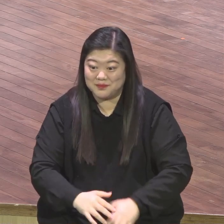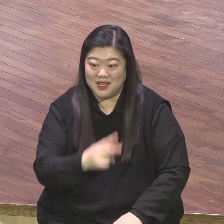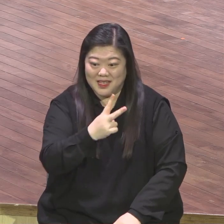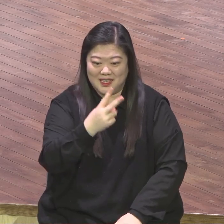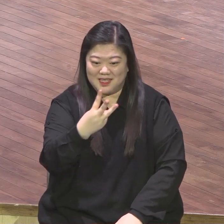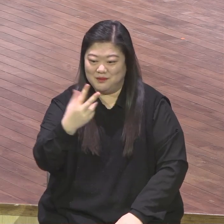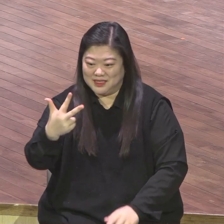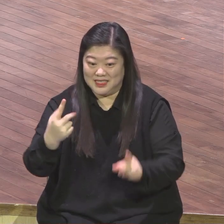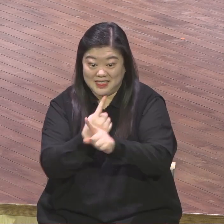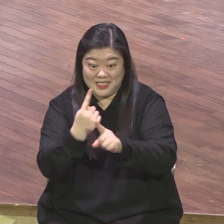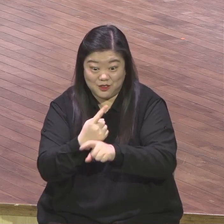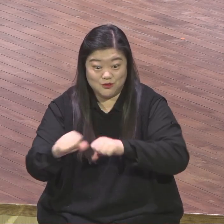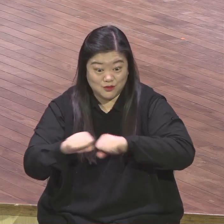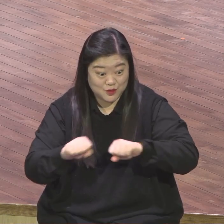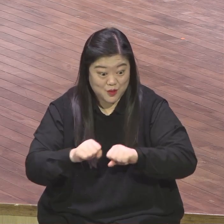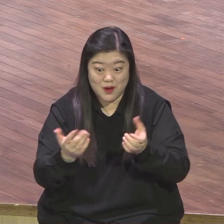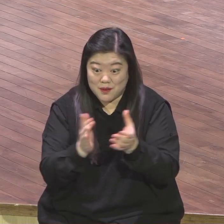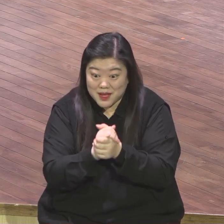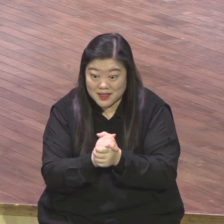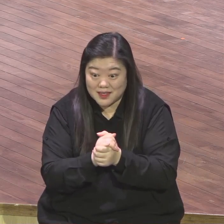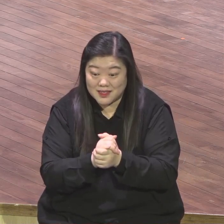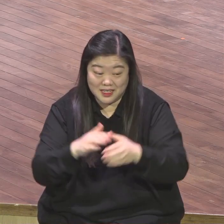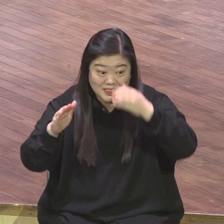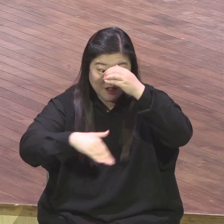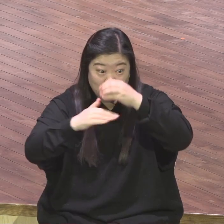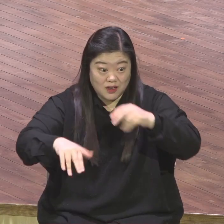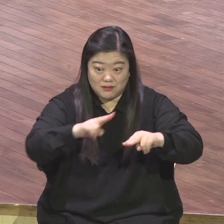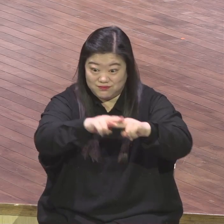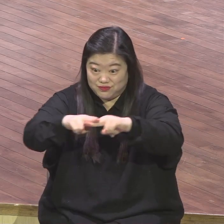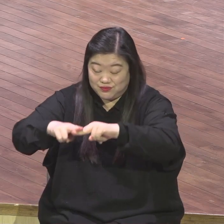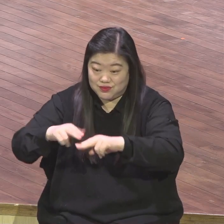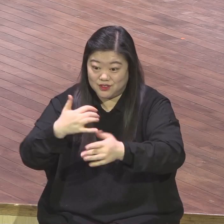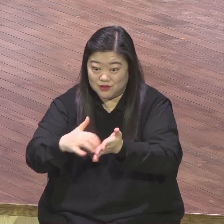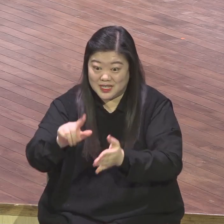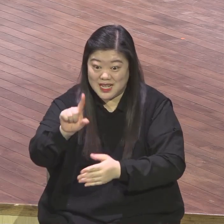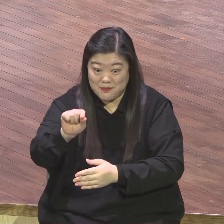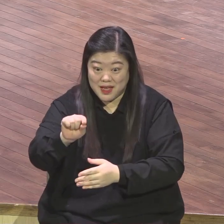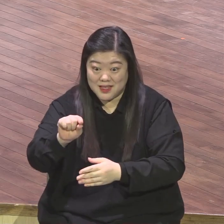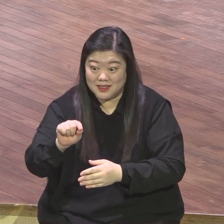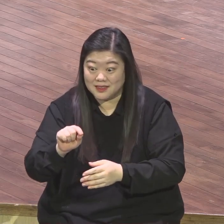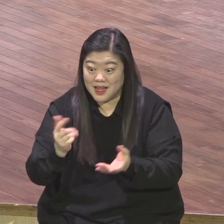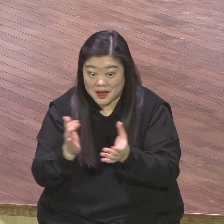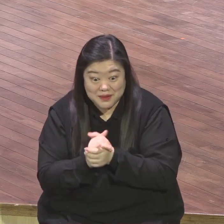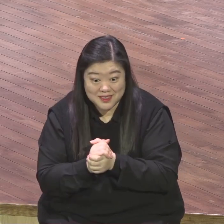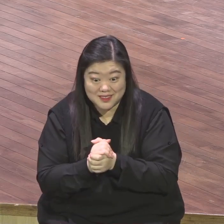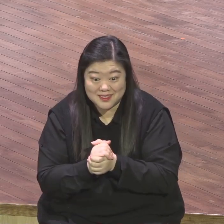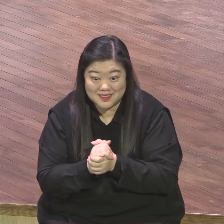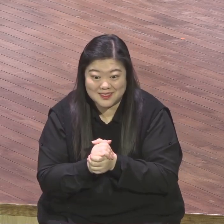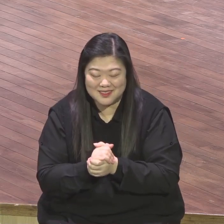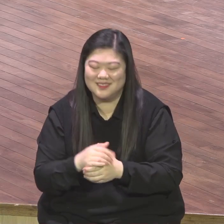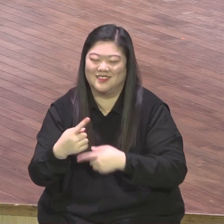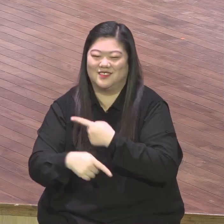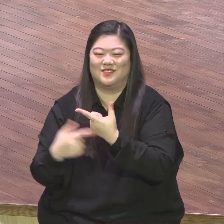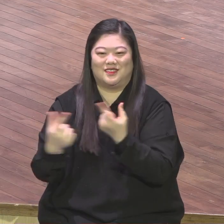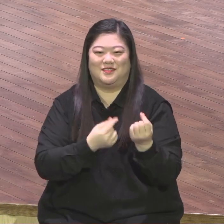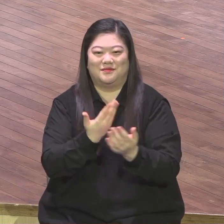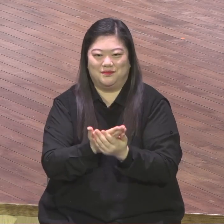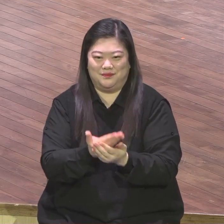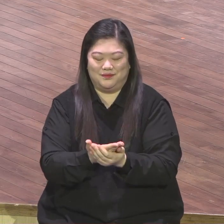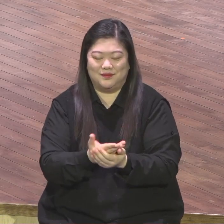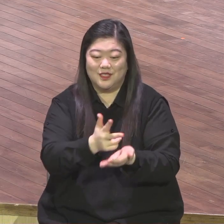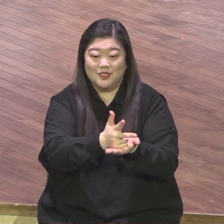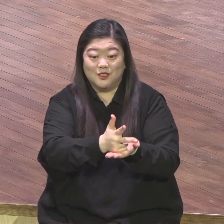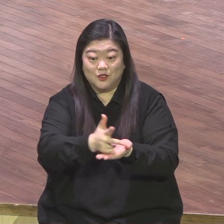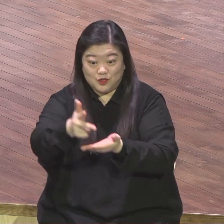운동 1만 성도 운동 예, 일어날 수 있기를 바랍니다. 신앙고백합니다.